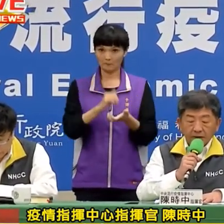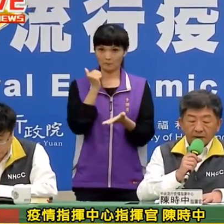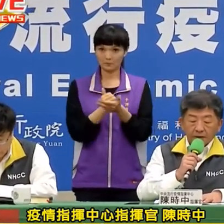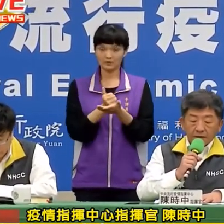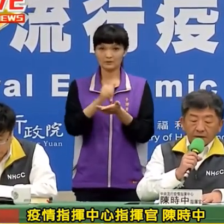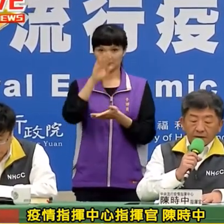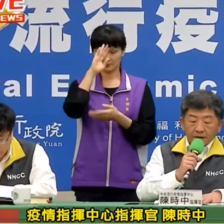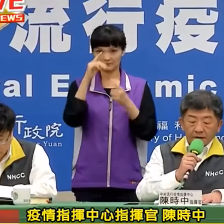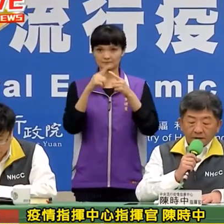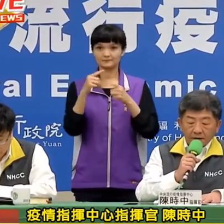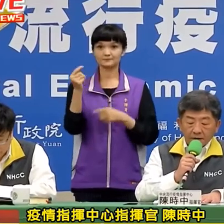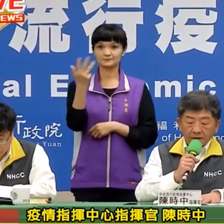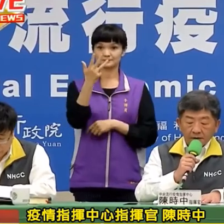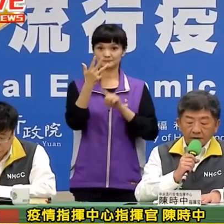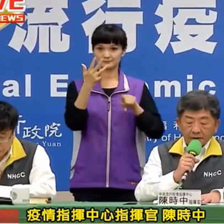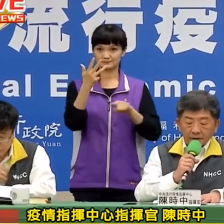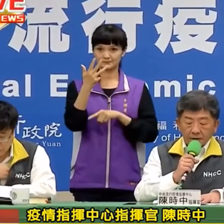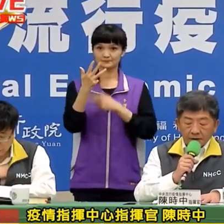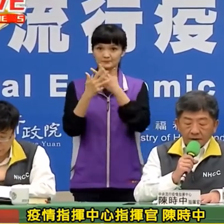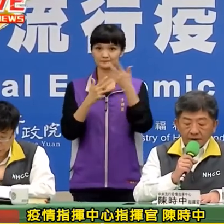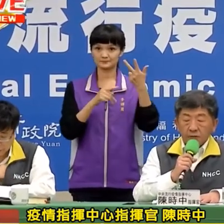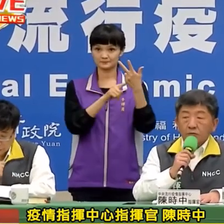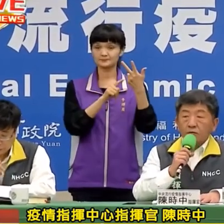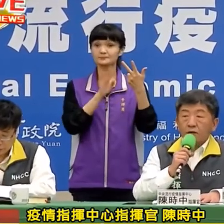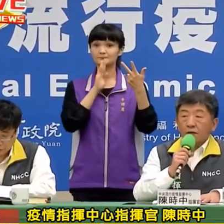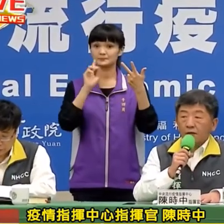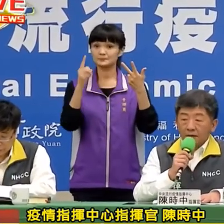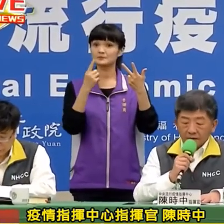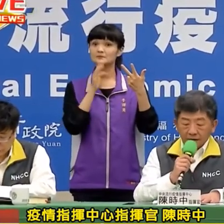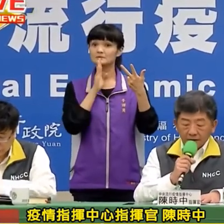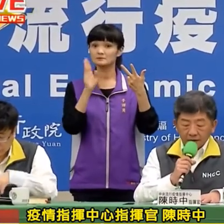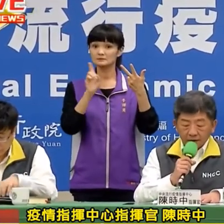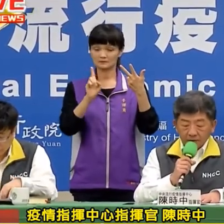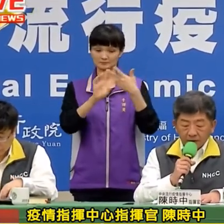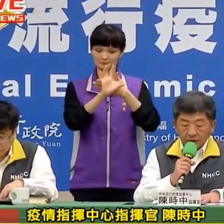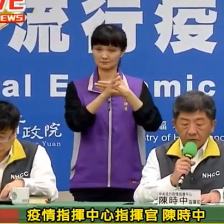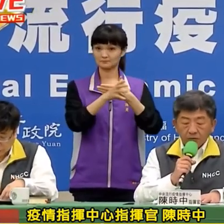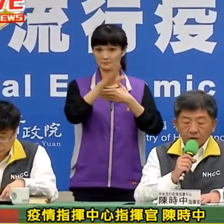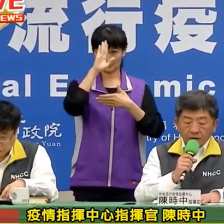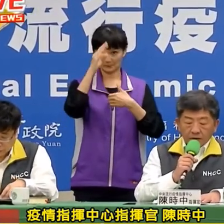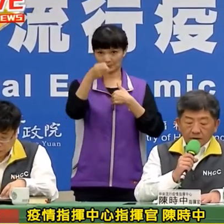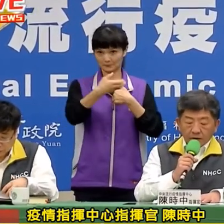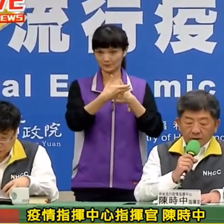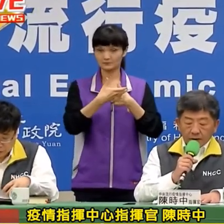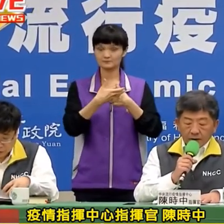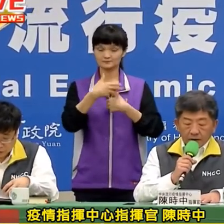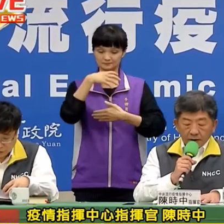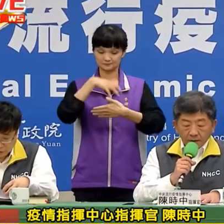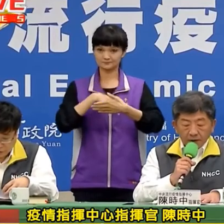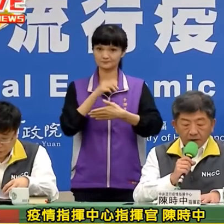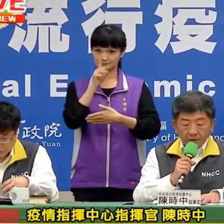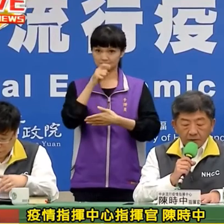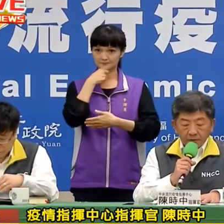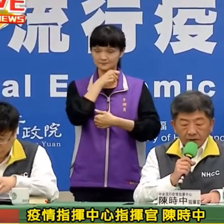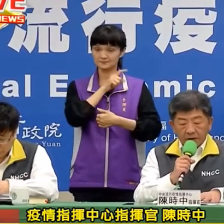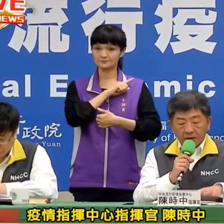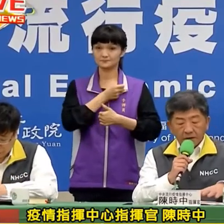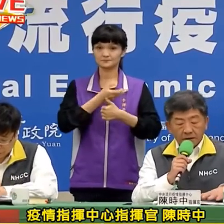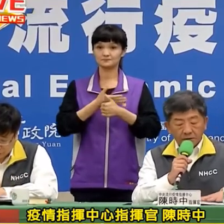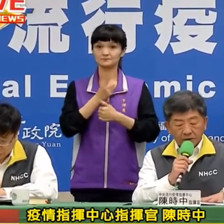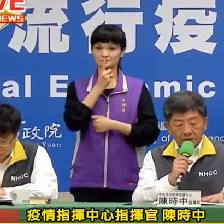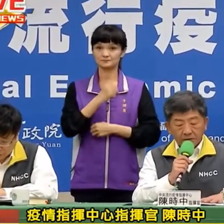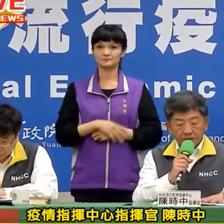诊案例哈，那7例是境外移入哈，那1例是本土。那另外